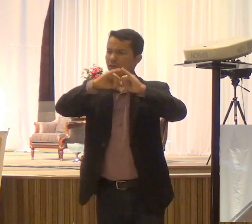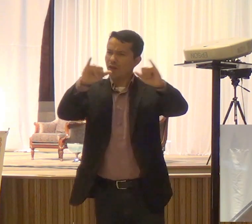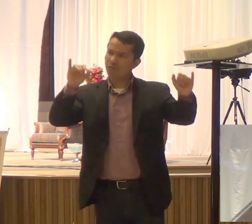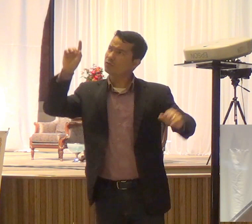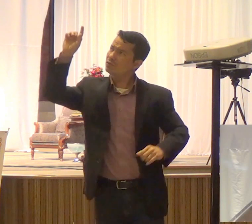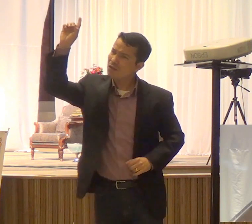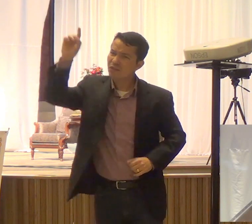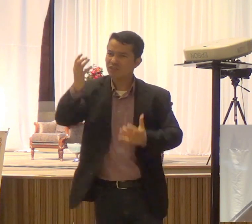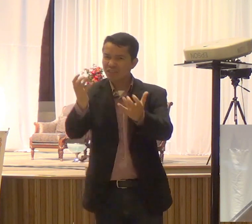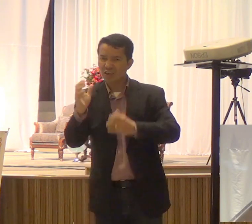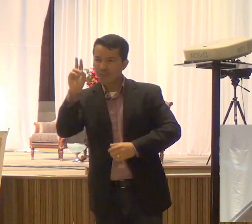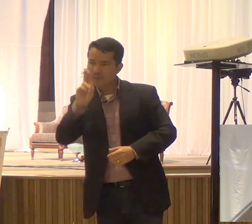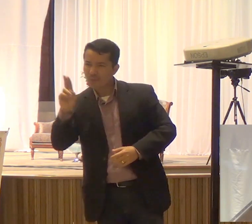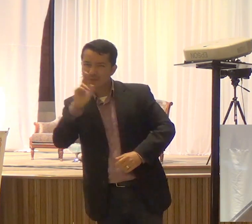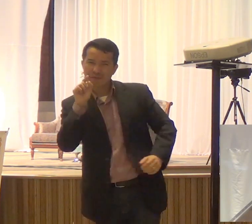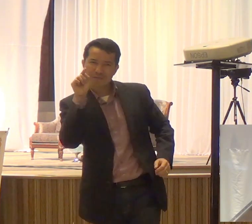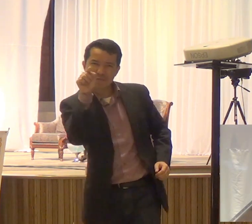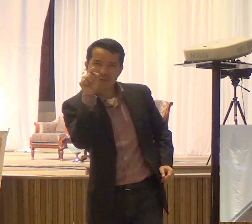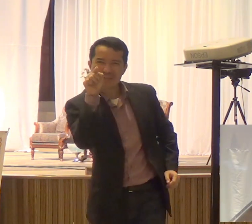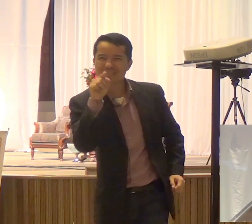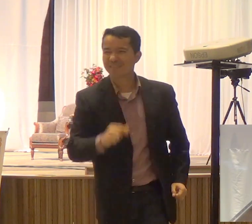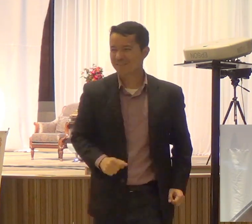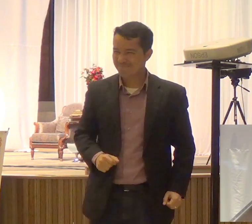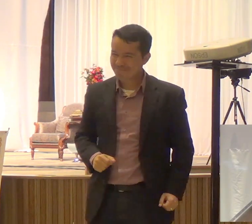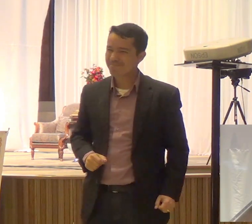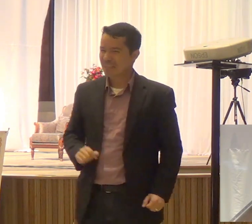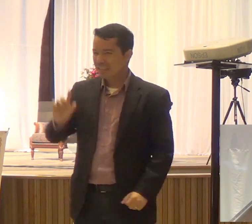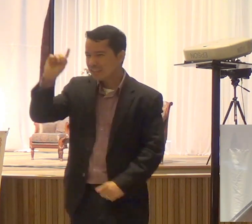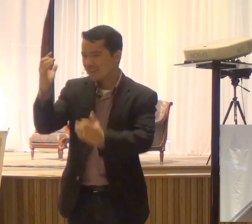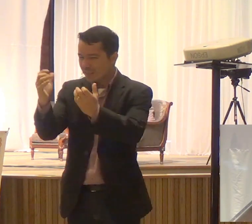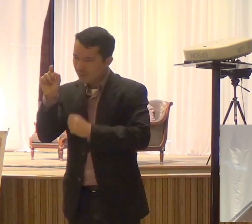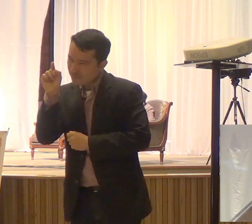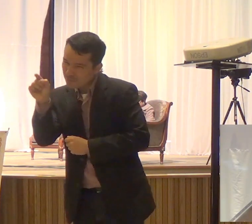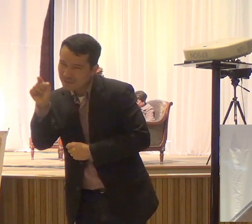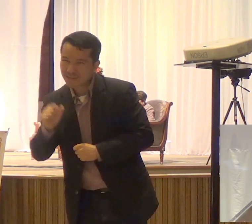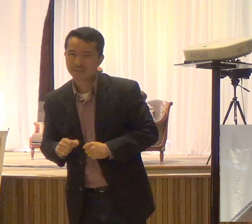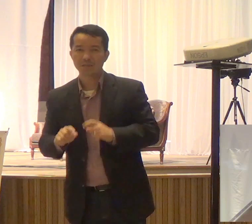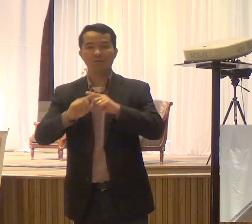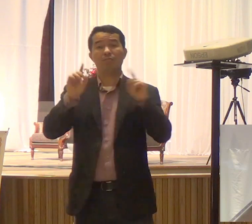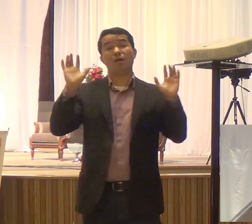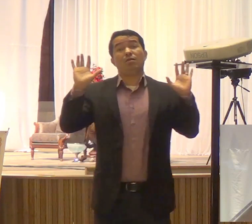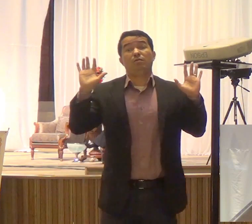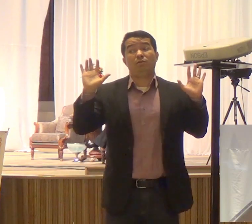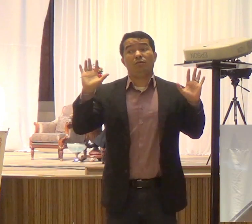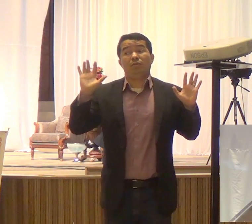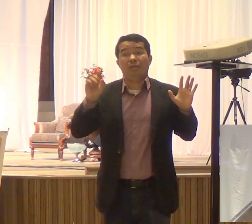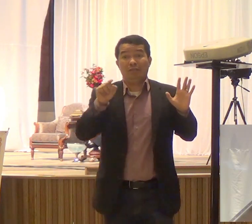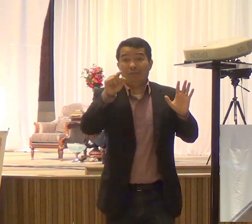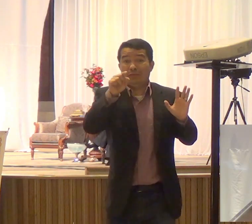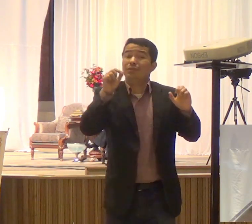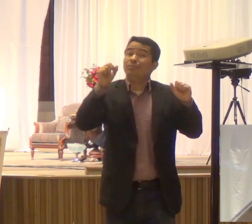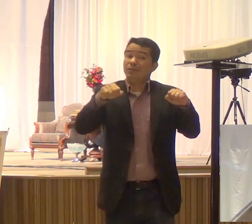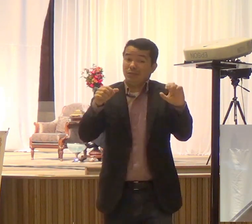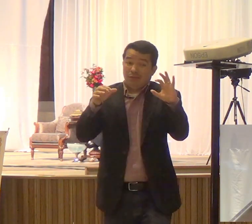Deus. Contudo, isso não vai funcionar nunca sem estar ligado à videira, porque a